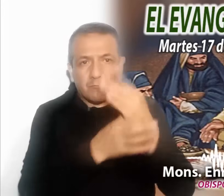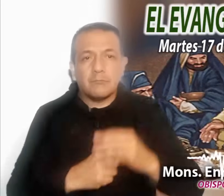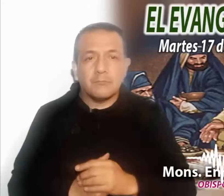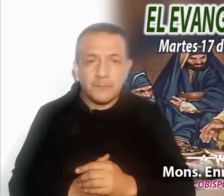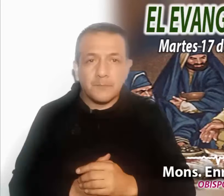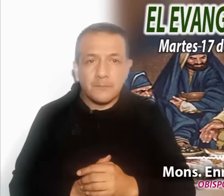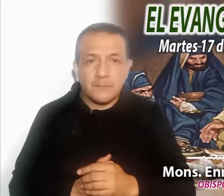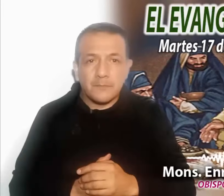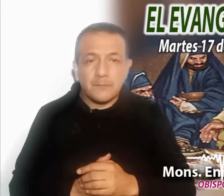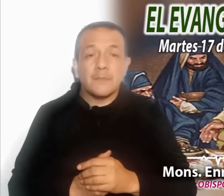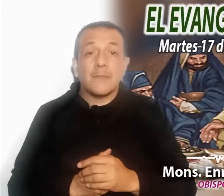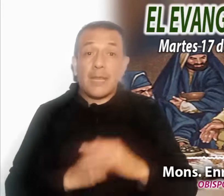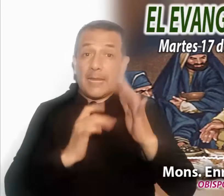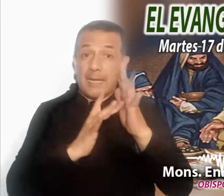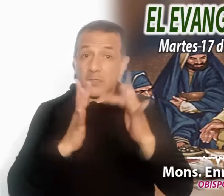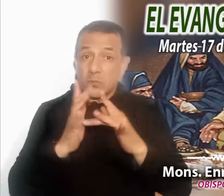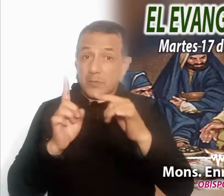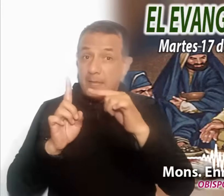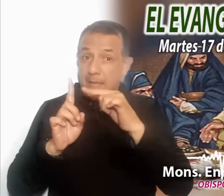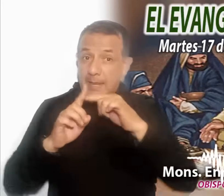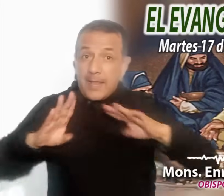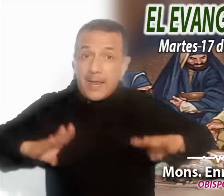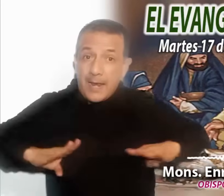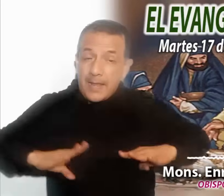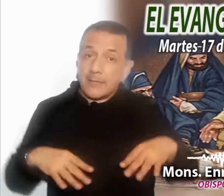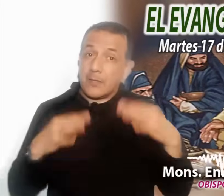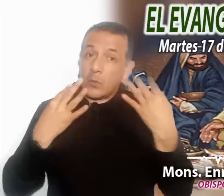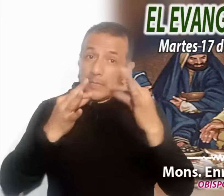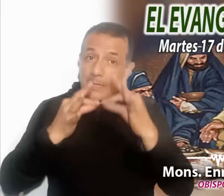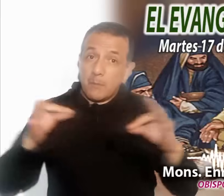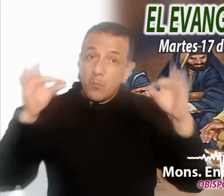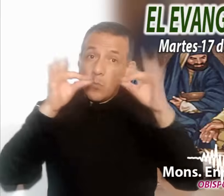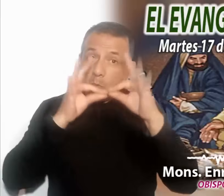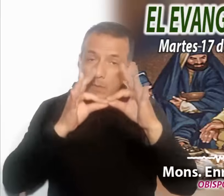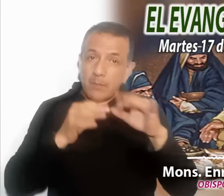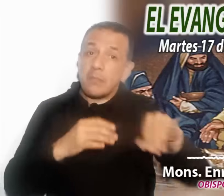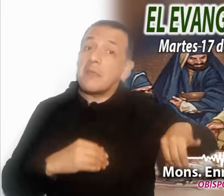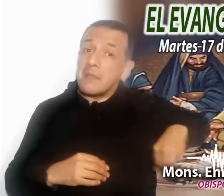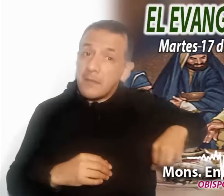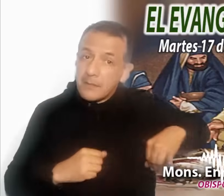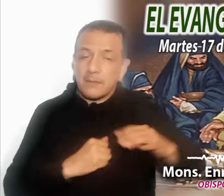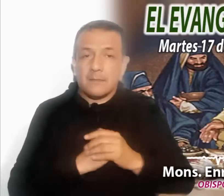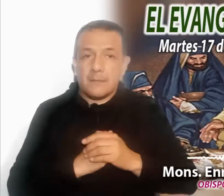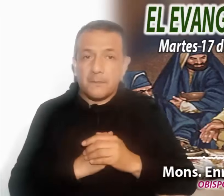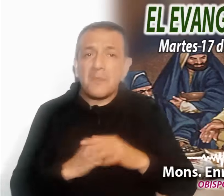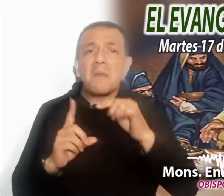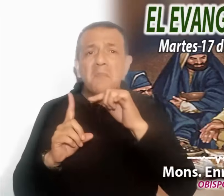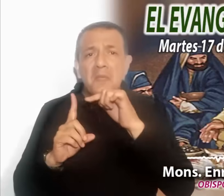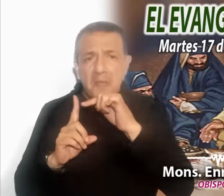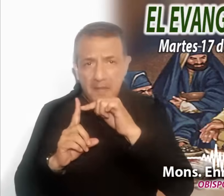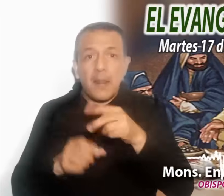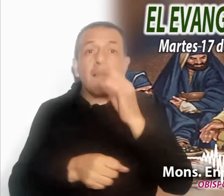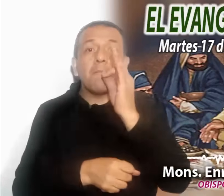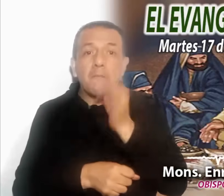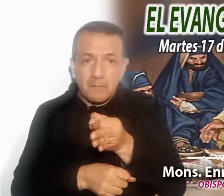Es muy interesante la actitud que Jesús adopta ante los fariseos. Acepta las invitaciones a